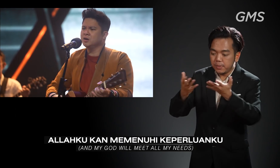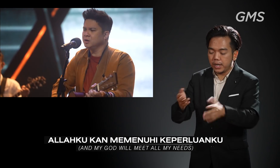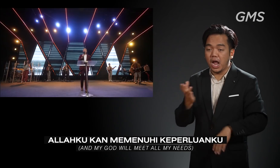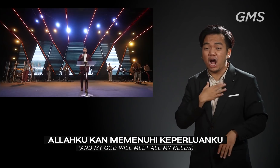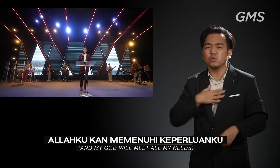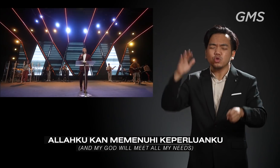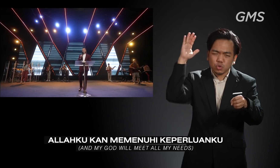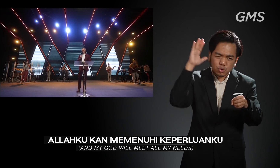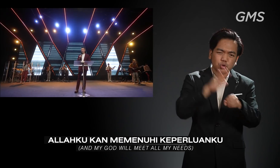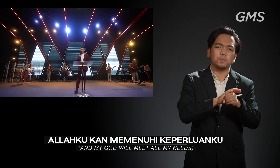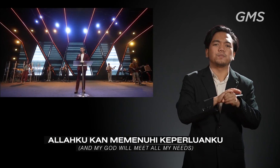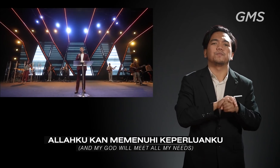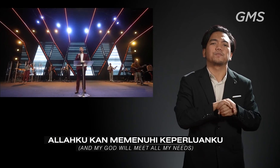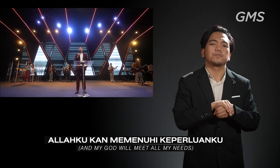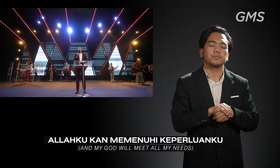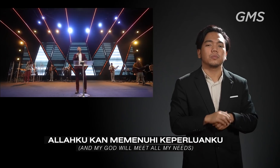memenuhi